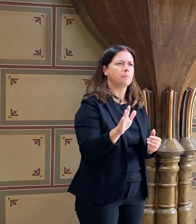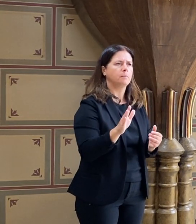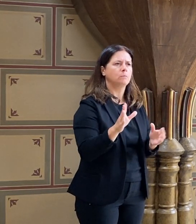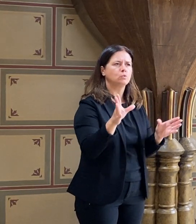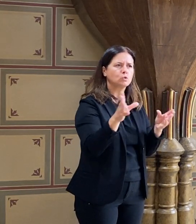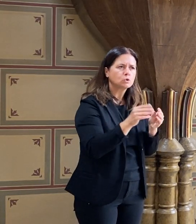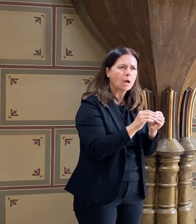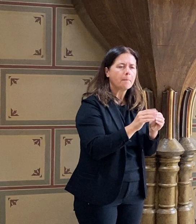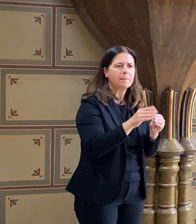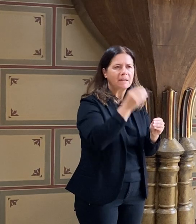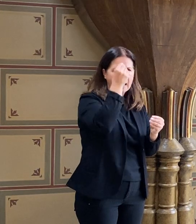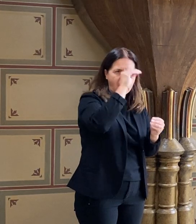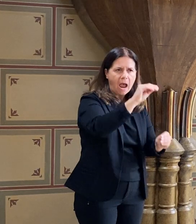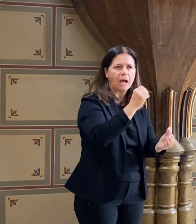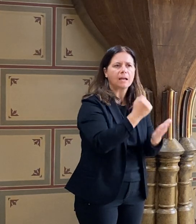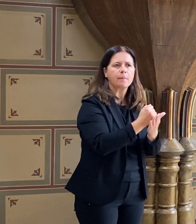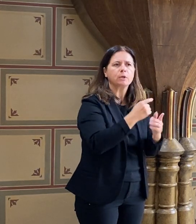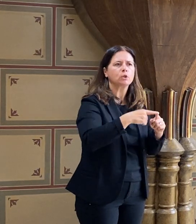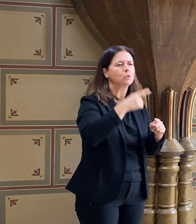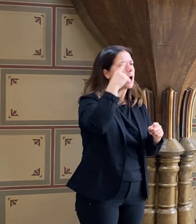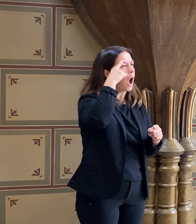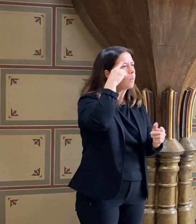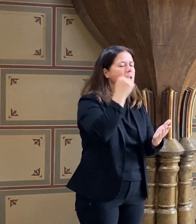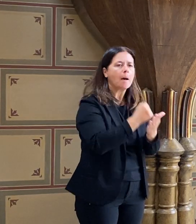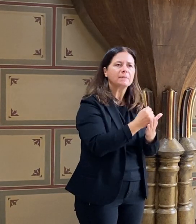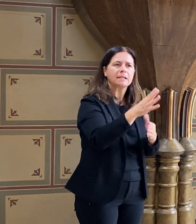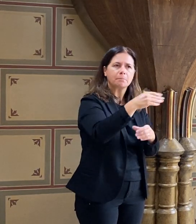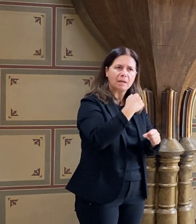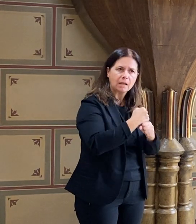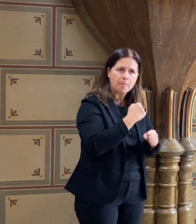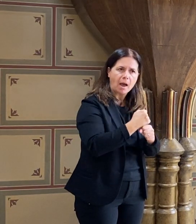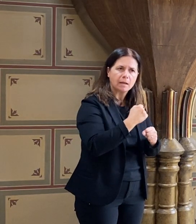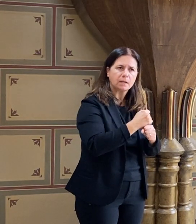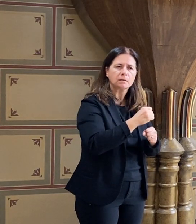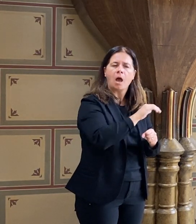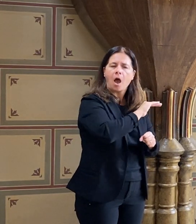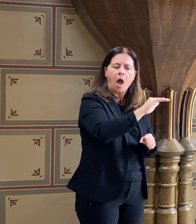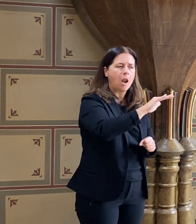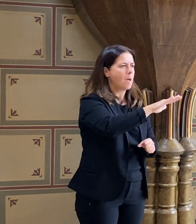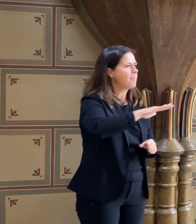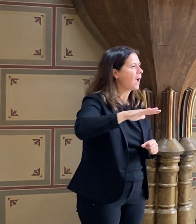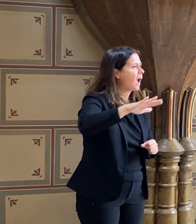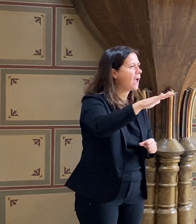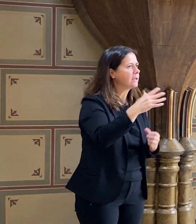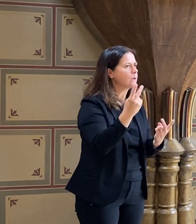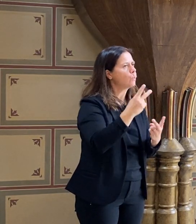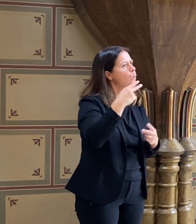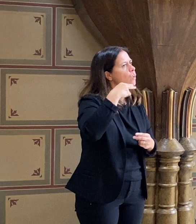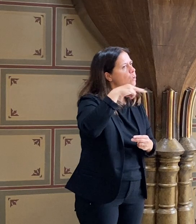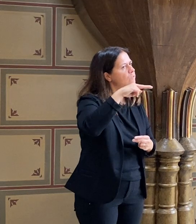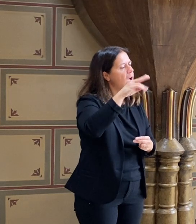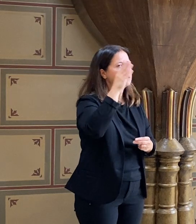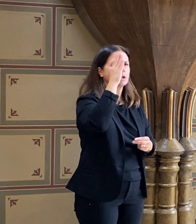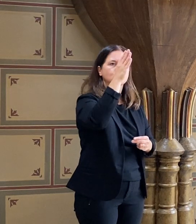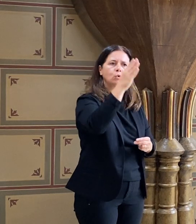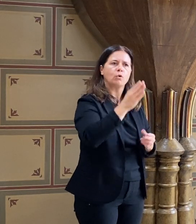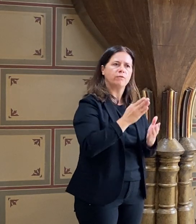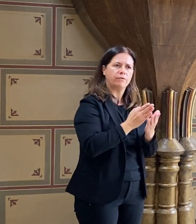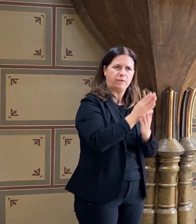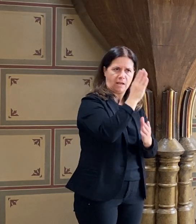mit den ehrenamtlichen, hauptamtlichen Mitarbeitern in allen Bereichen, wo ihr weiterhin